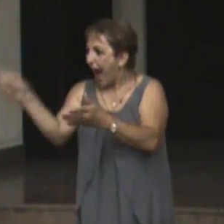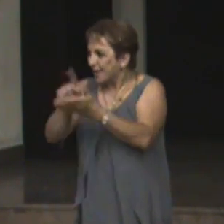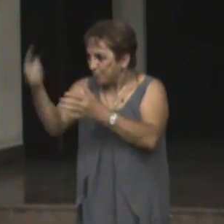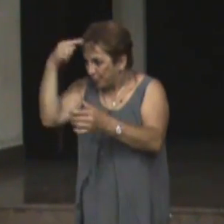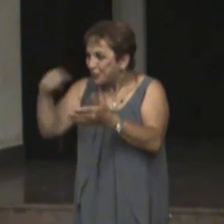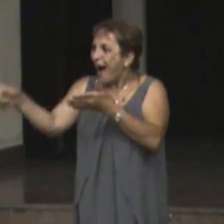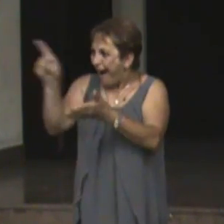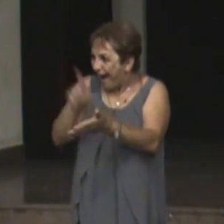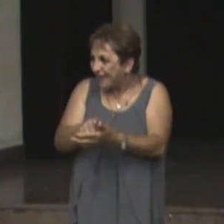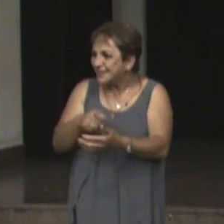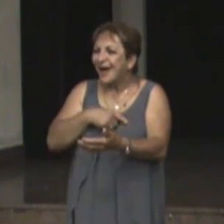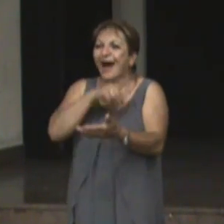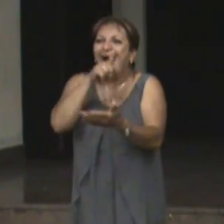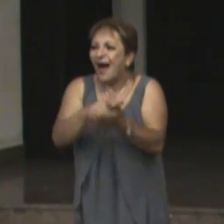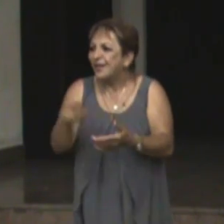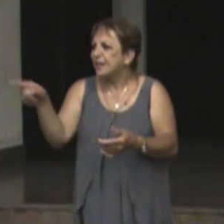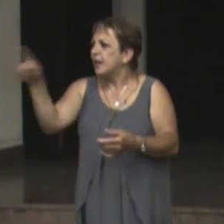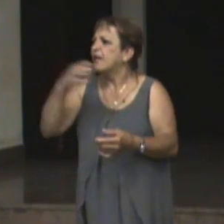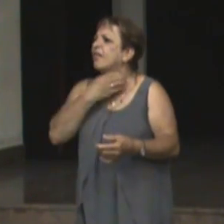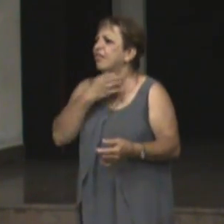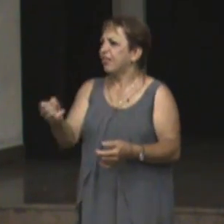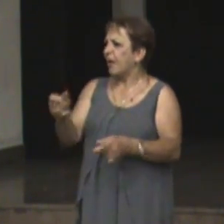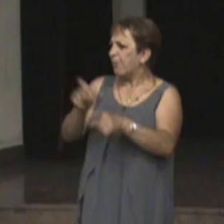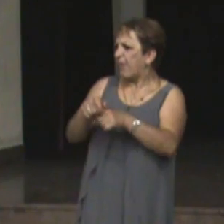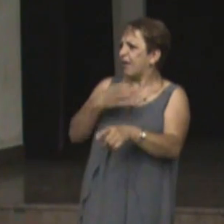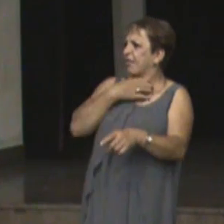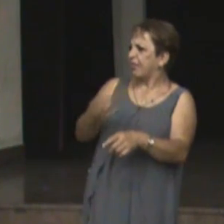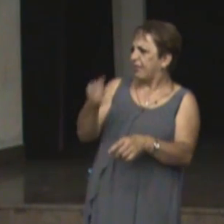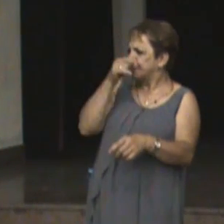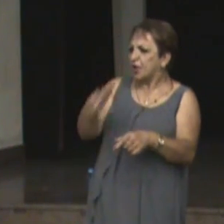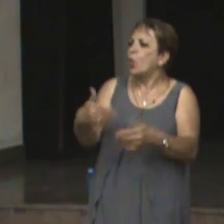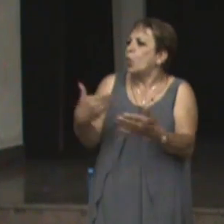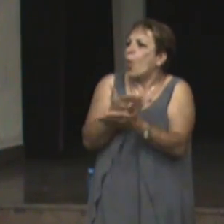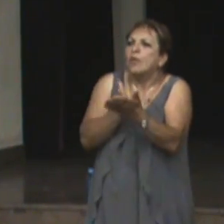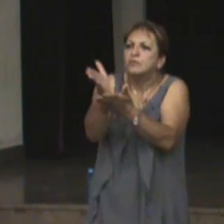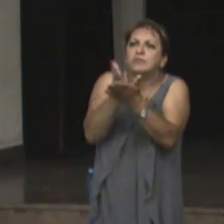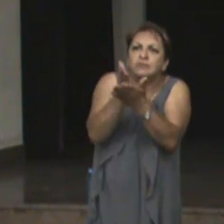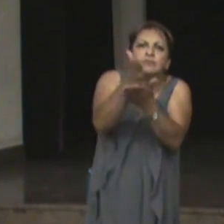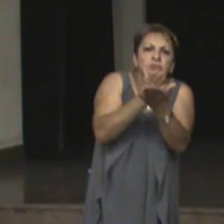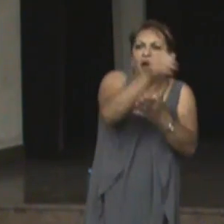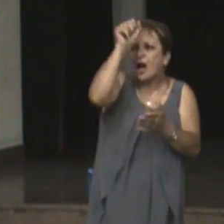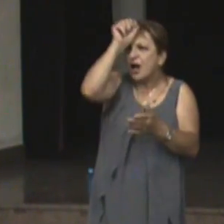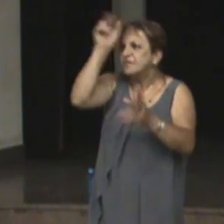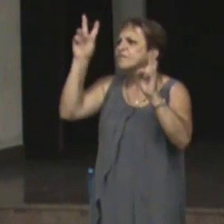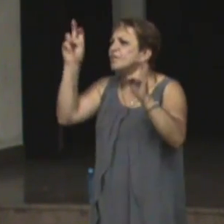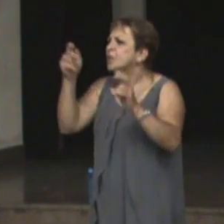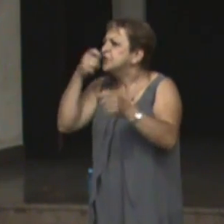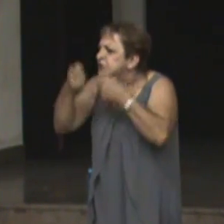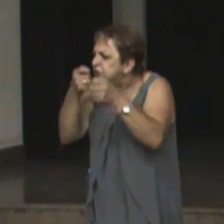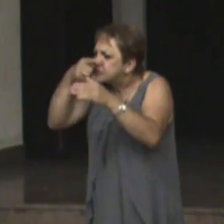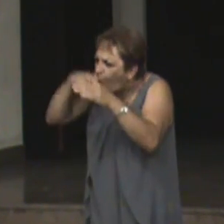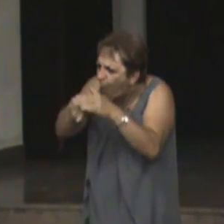են աստվածաբանական լուրջ ինստիտուտներ, նոր աստվածաբանական ուղղություններ։ Տեսնենք, ինչքան